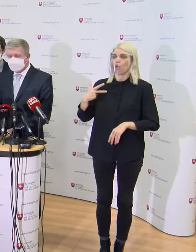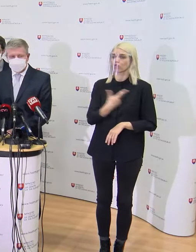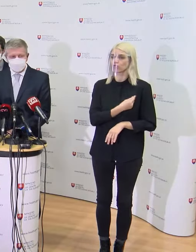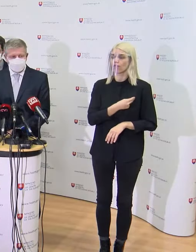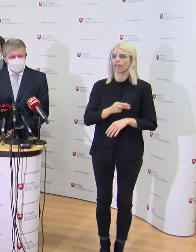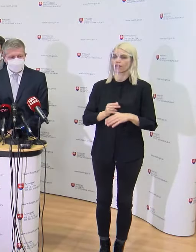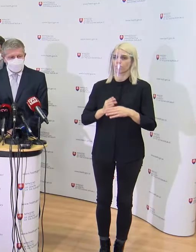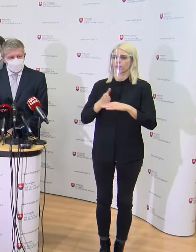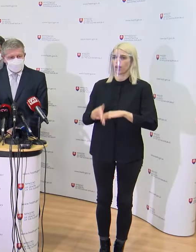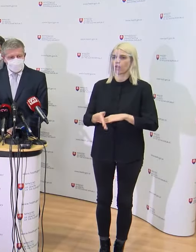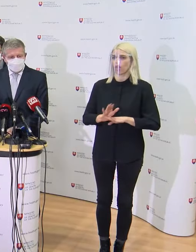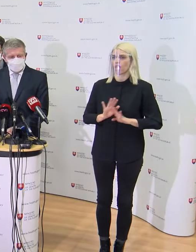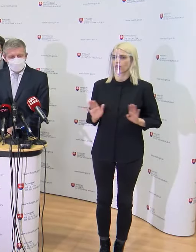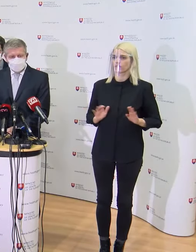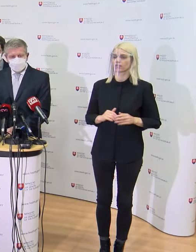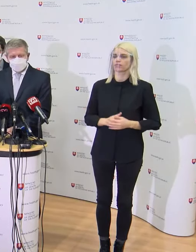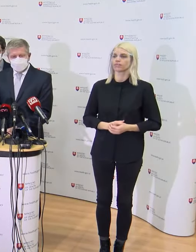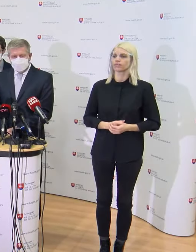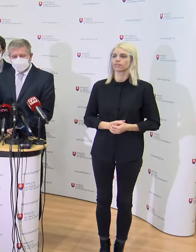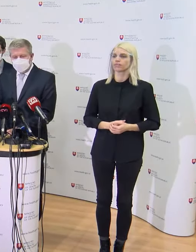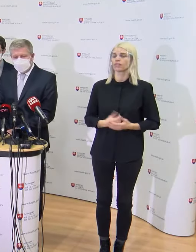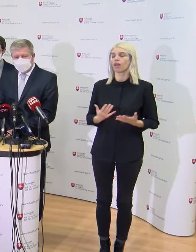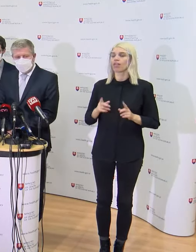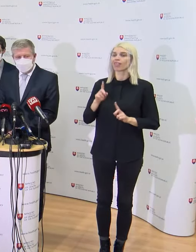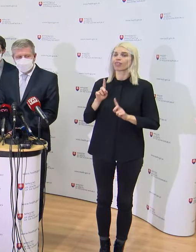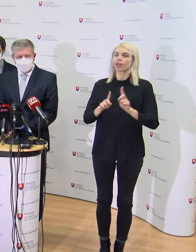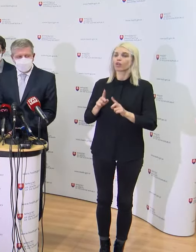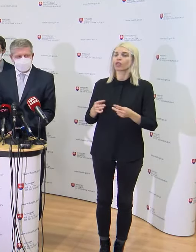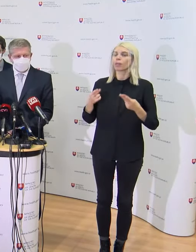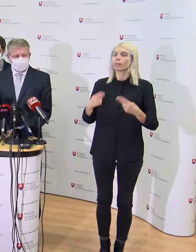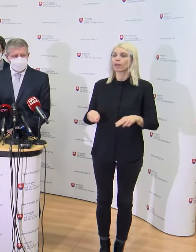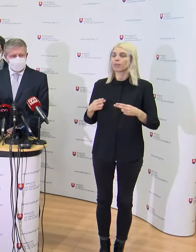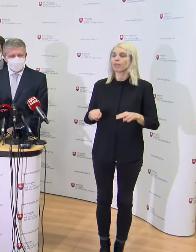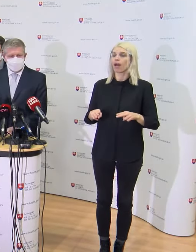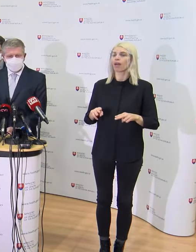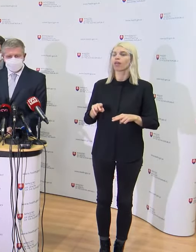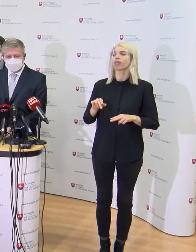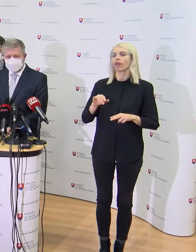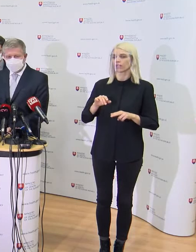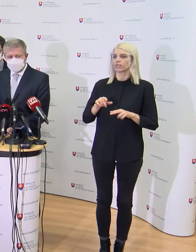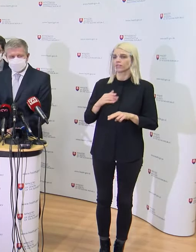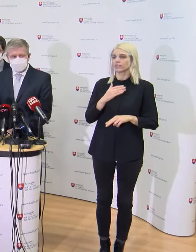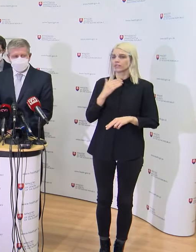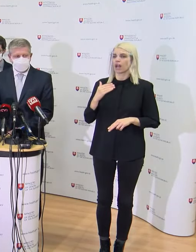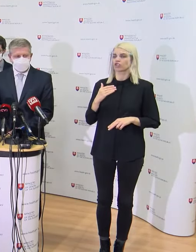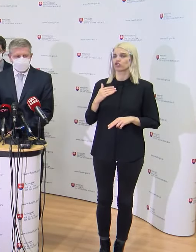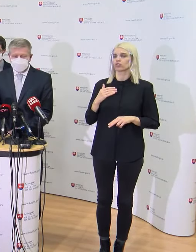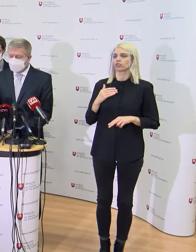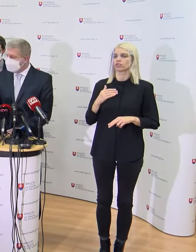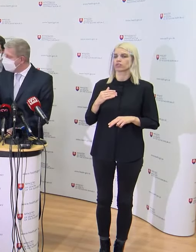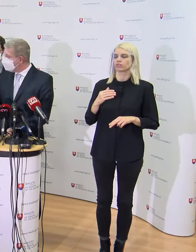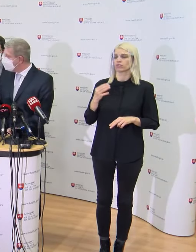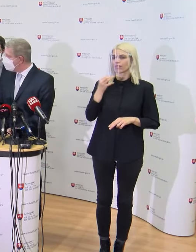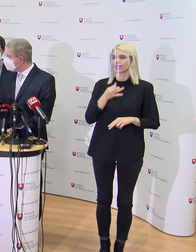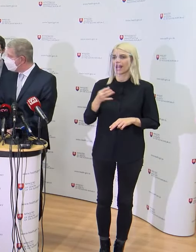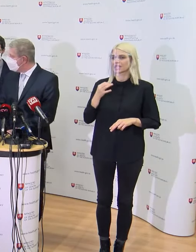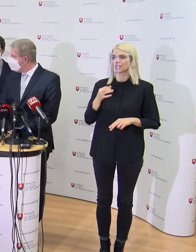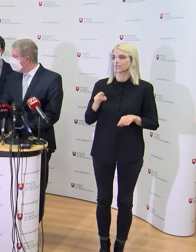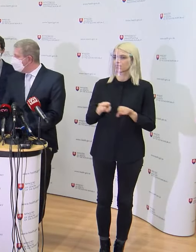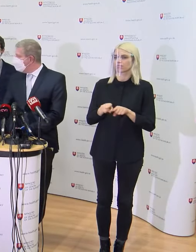očkovaný, prekonaný a v niektorých prípadoch aj s negatívnym testom, či už PCR alebo AG.